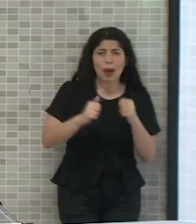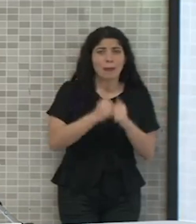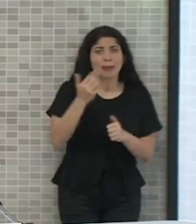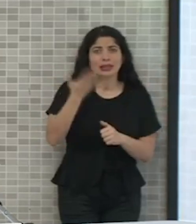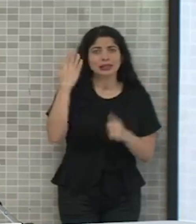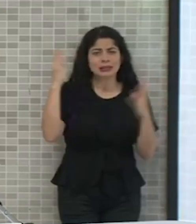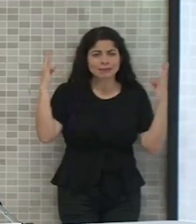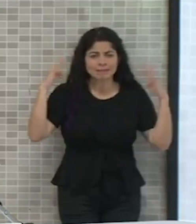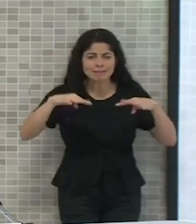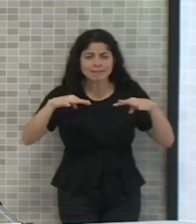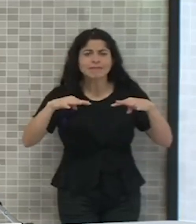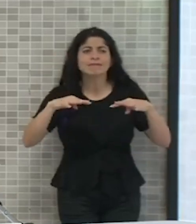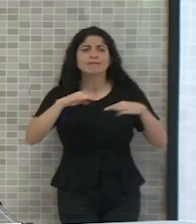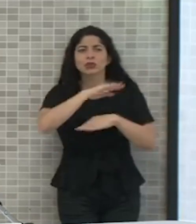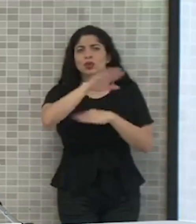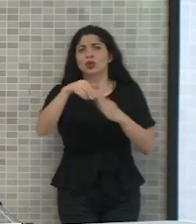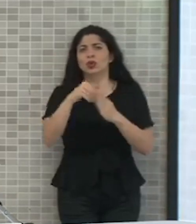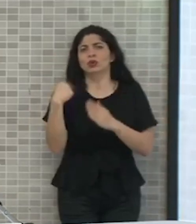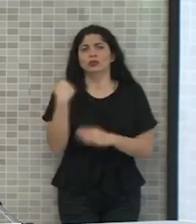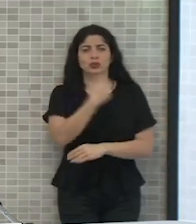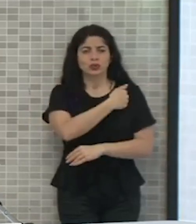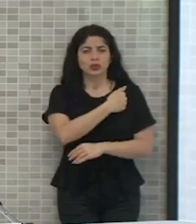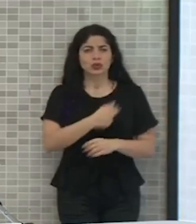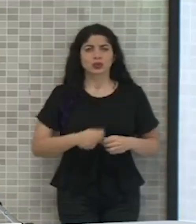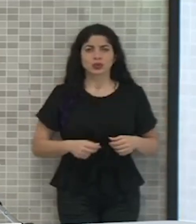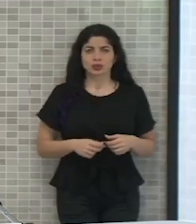sobre todos nosotros.